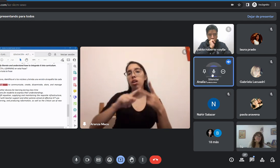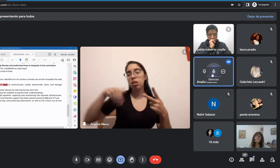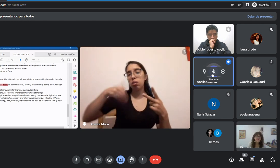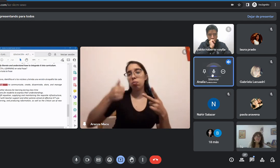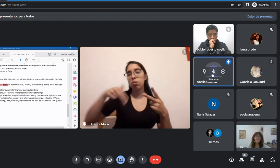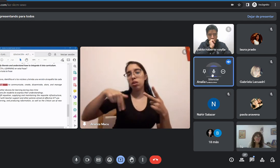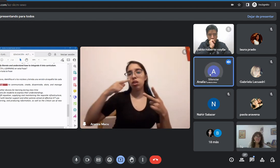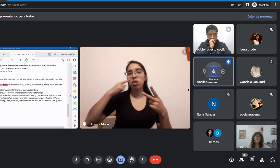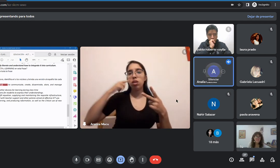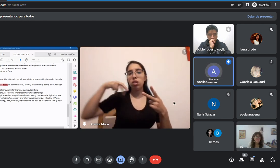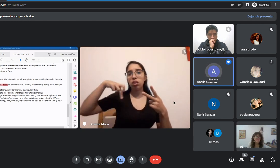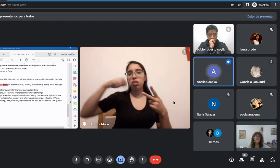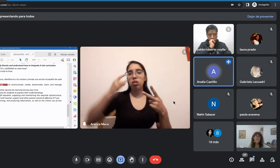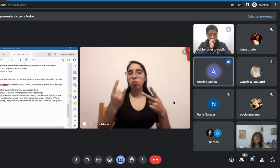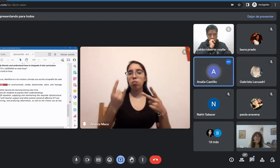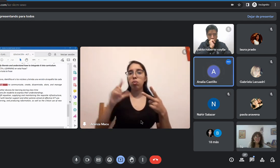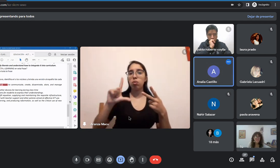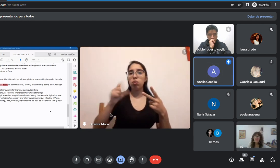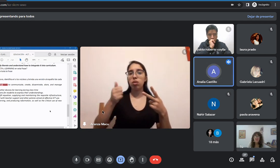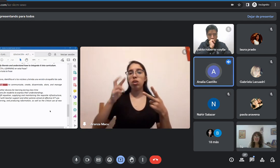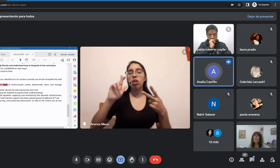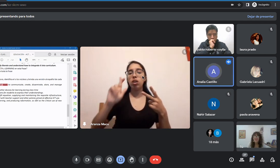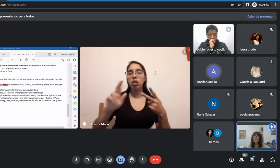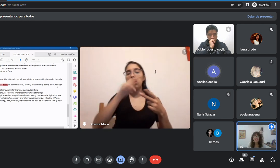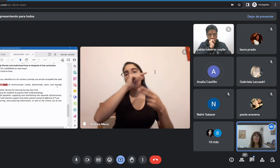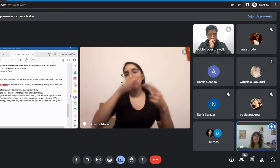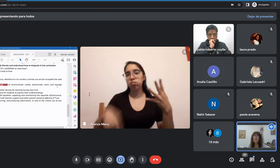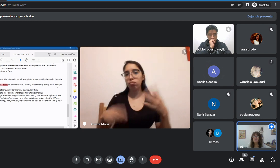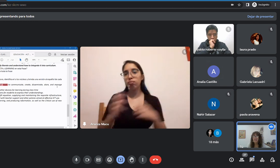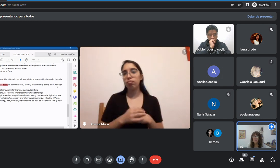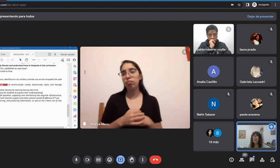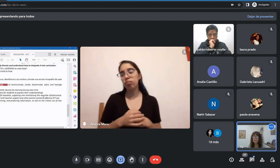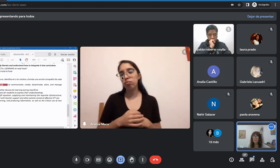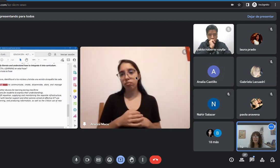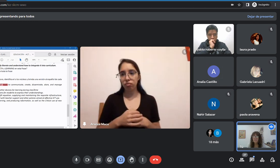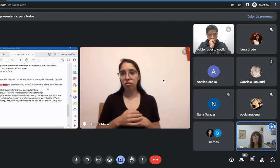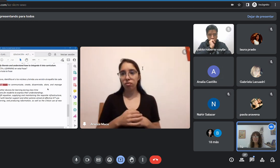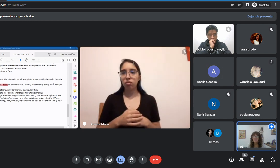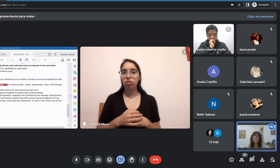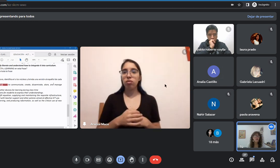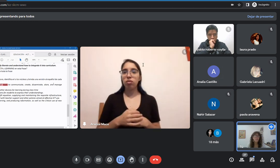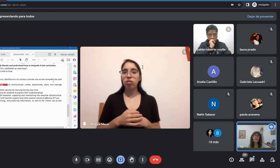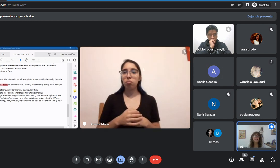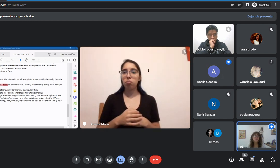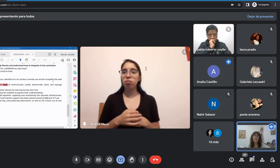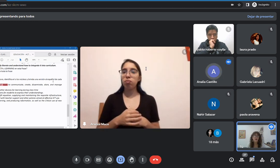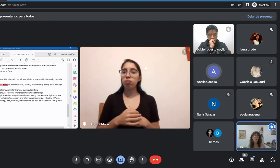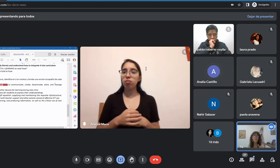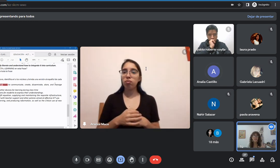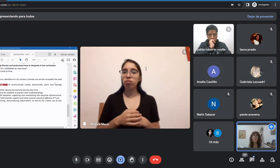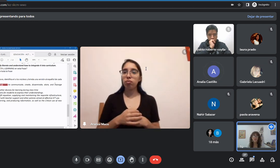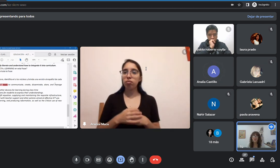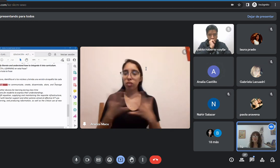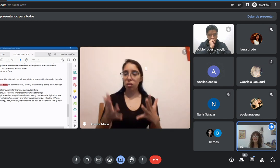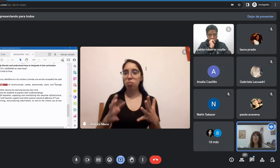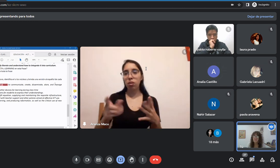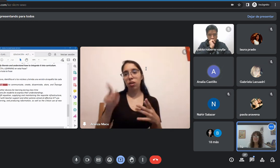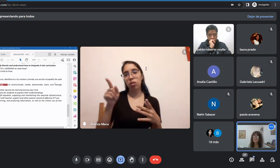por ahí no estaba tan concentrada. No, está bien, no necesitamos para ir, te digo para que lo tengas en cuenta en tu